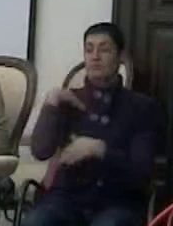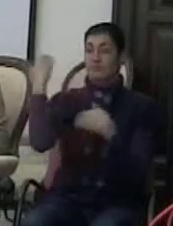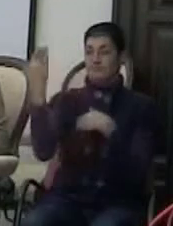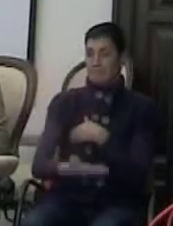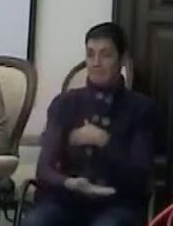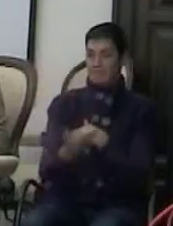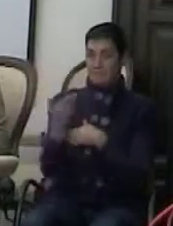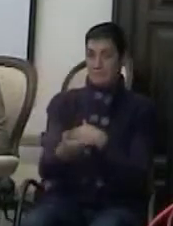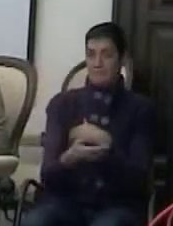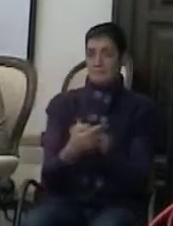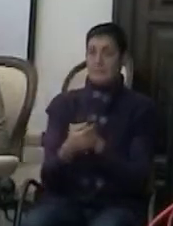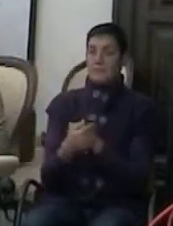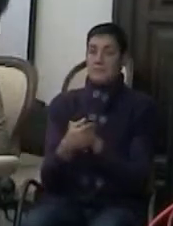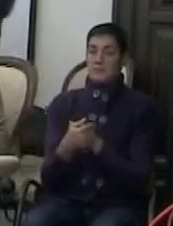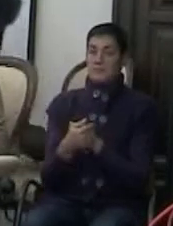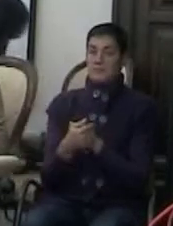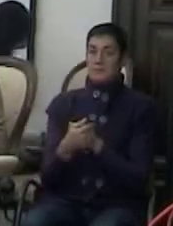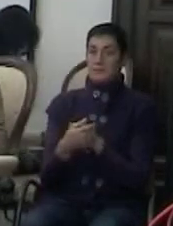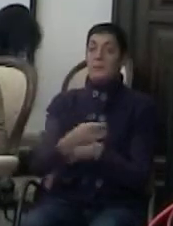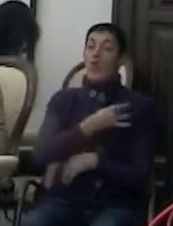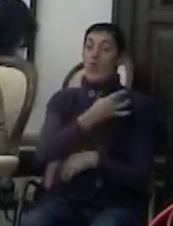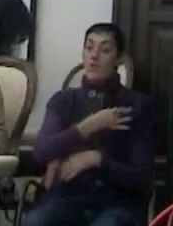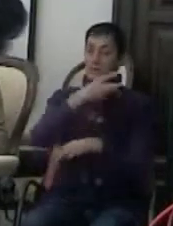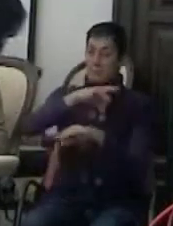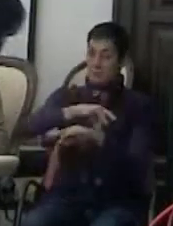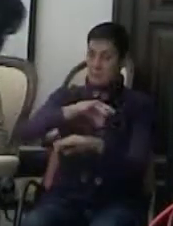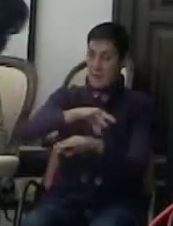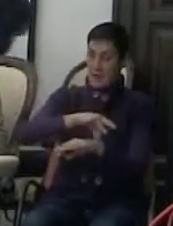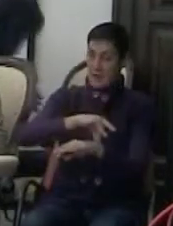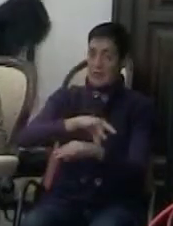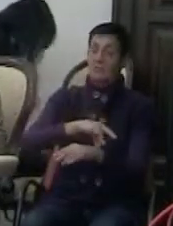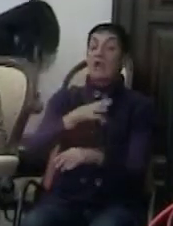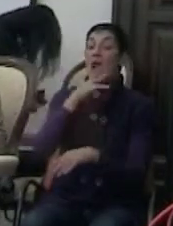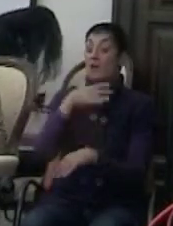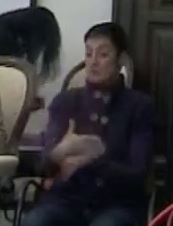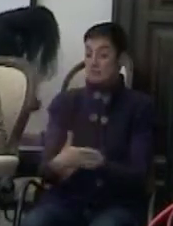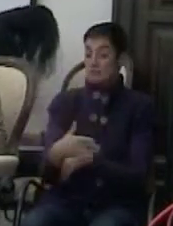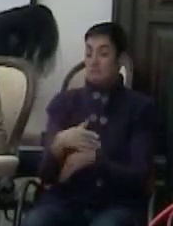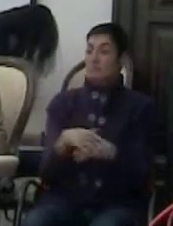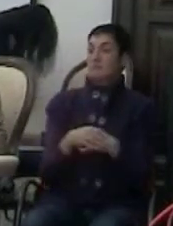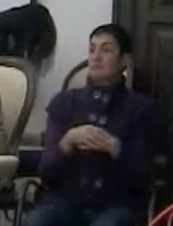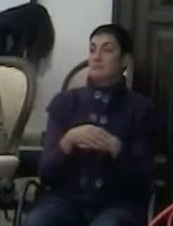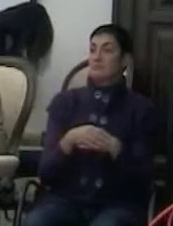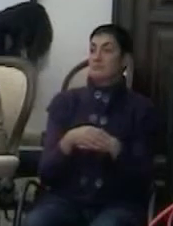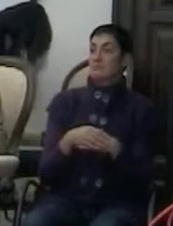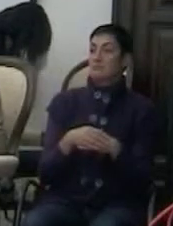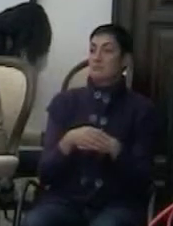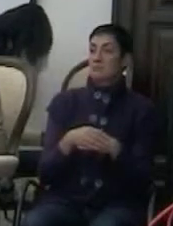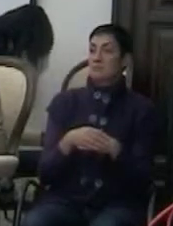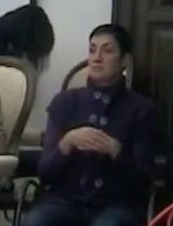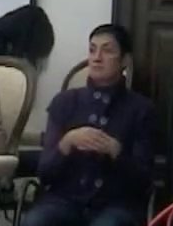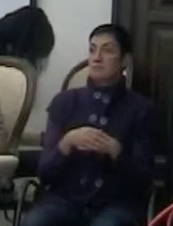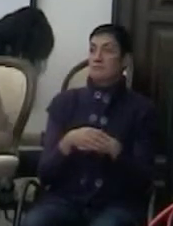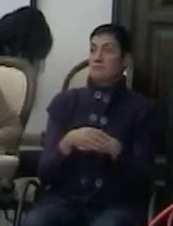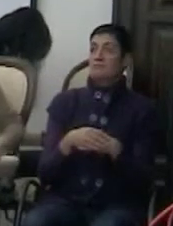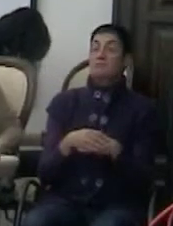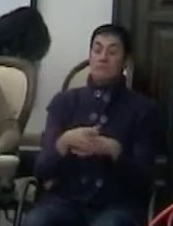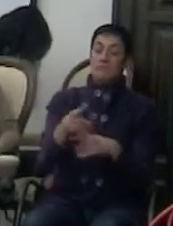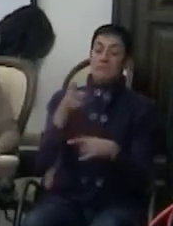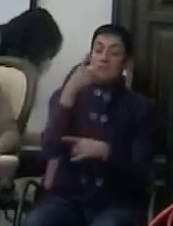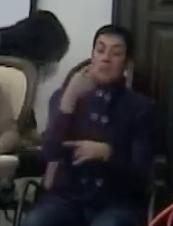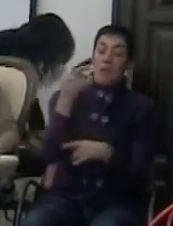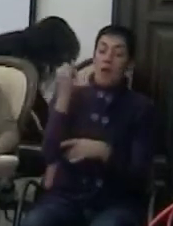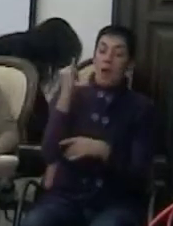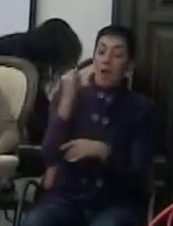importante, son las comisiones médicas. En este momento tenemos allí una comisión médica, no